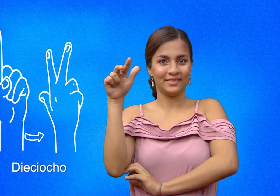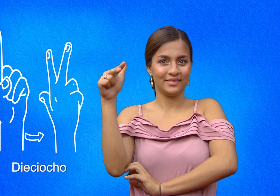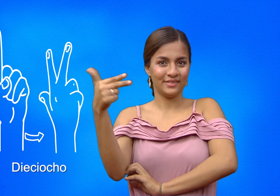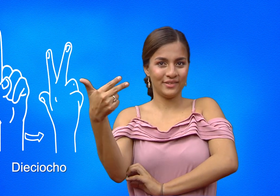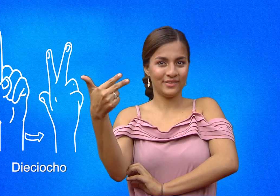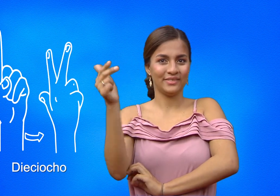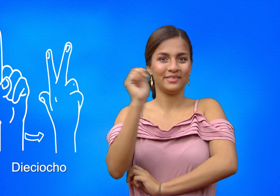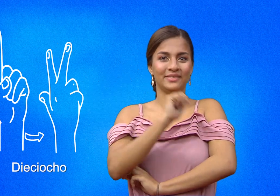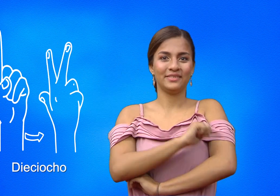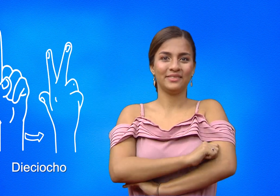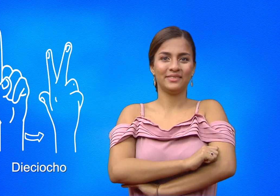18